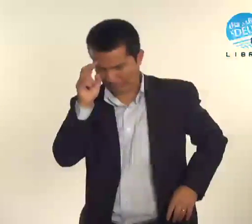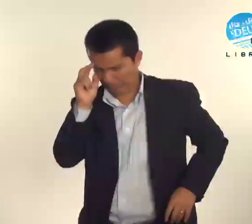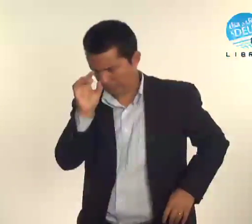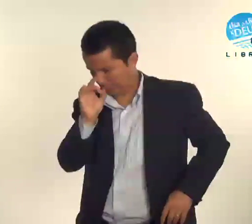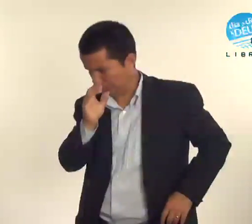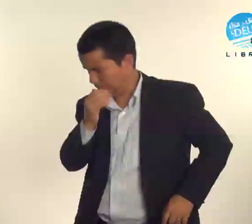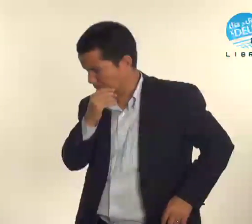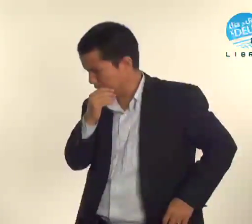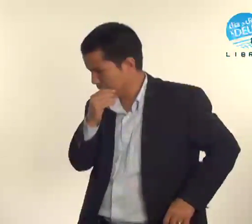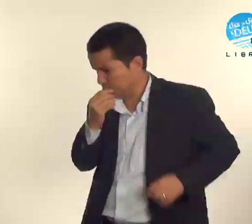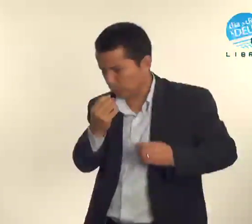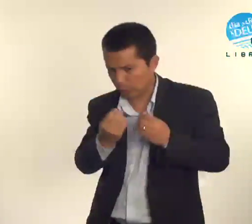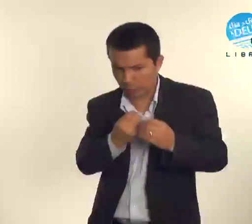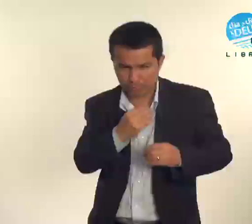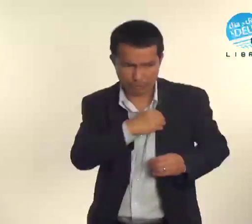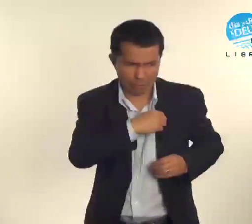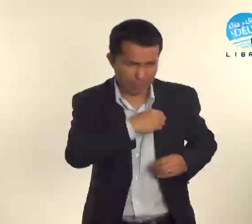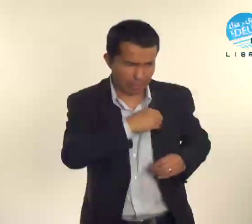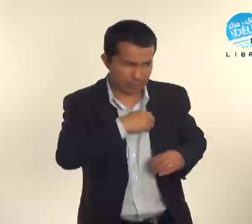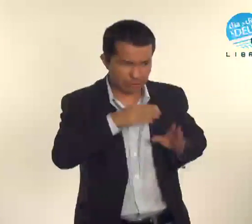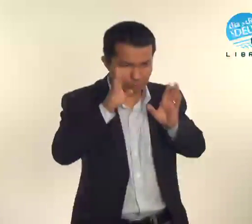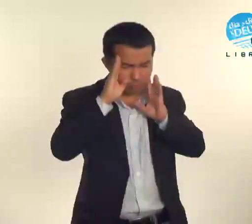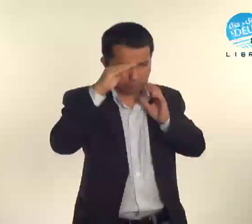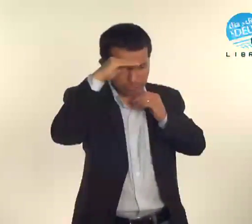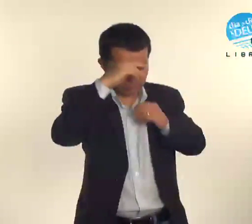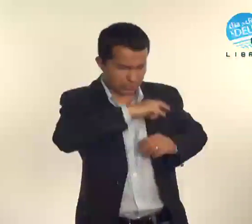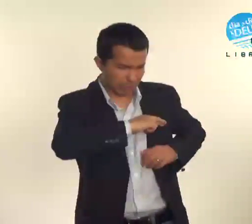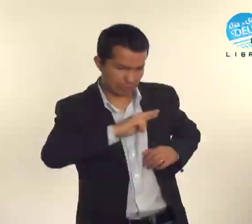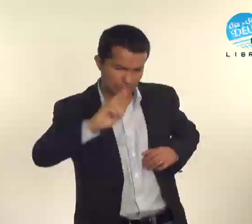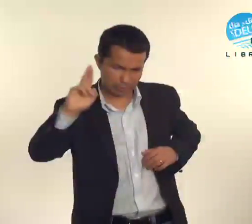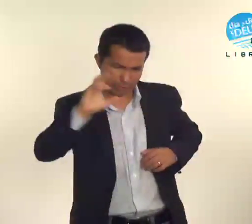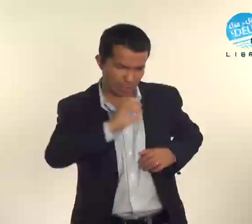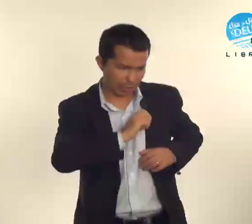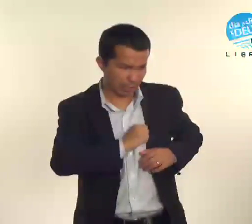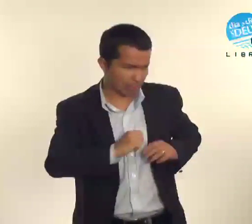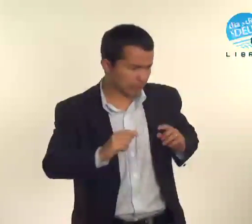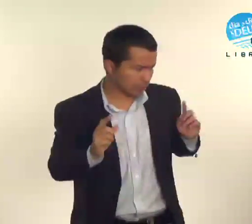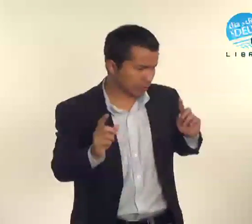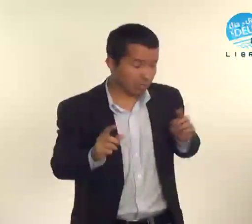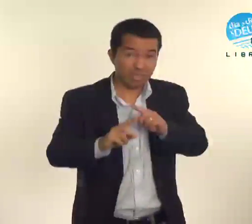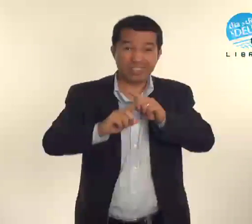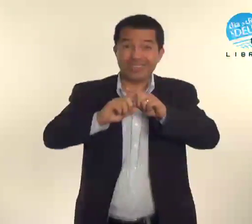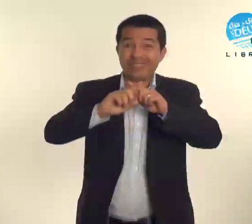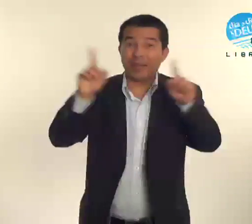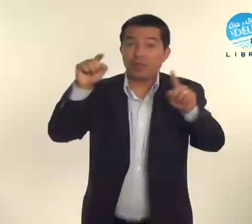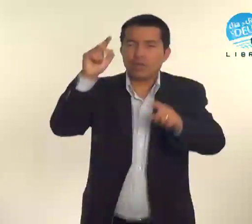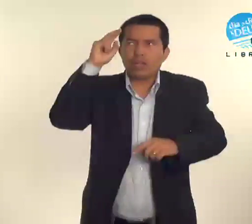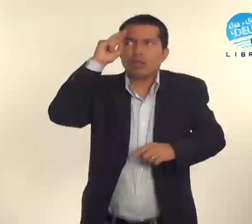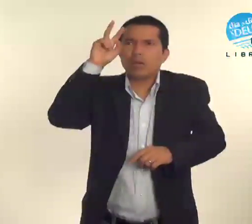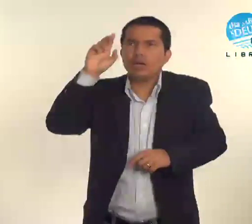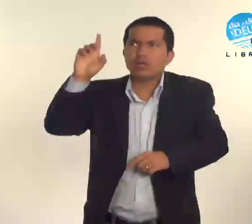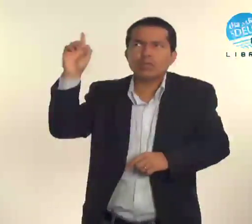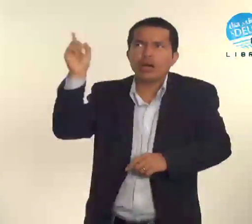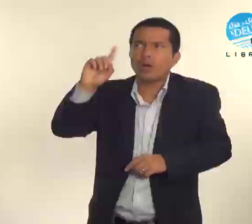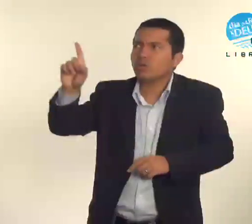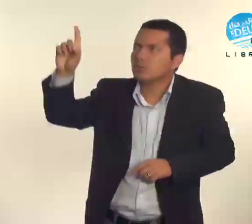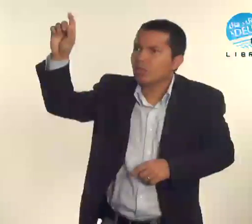litúrgica, mas tem um propósito de salvar, de transformar, de buscar, de mexer com a nossa